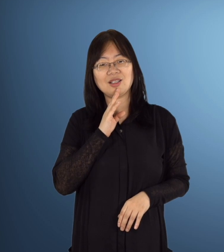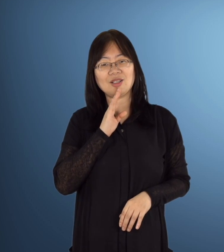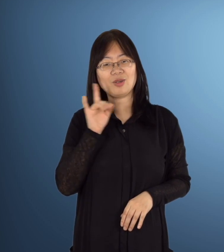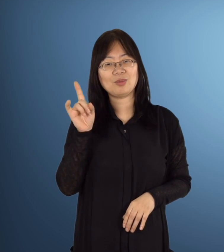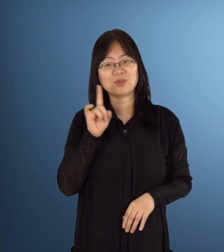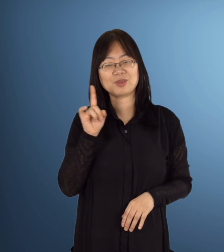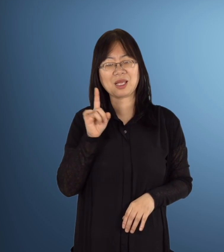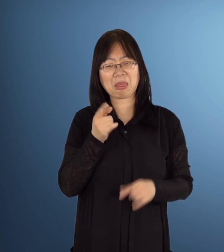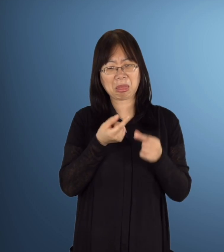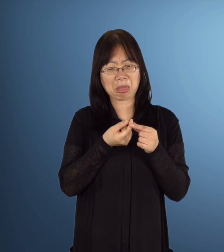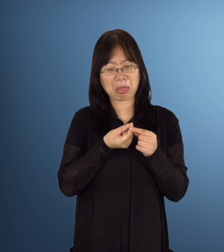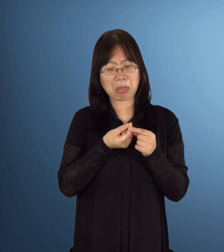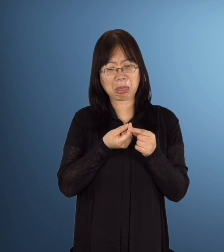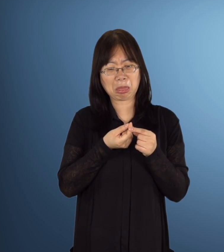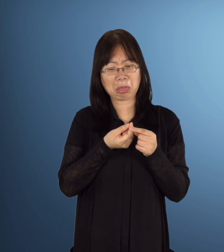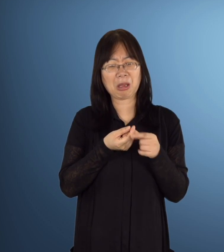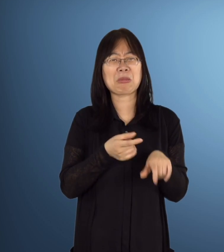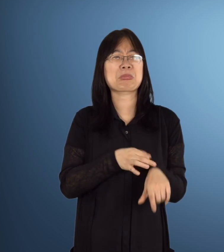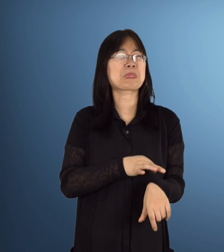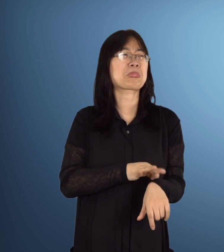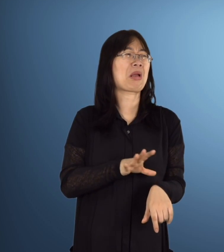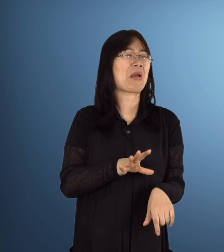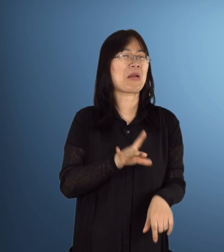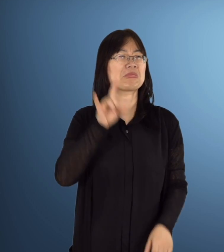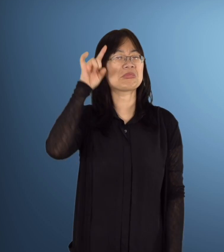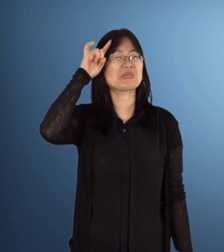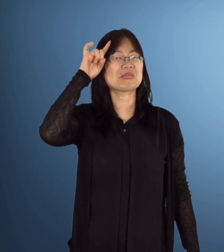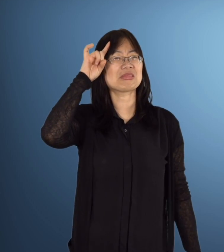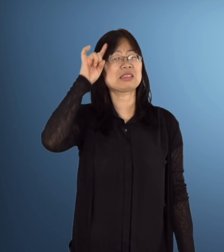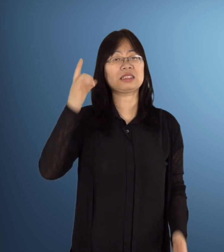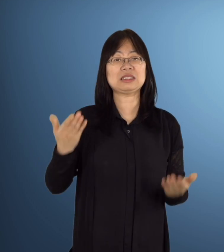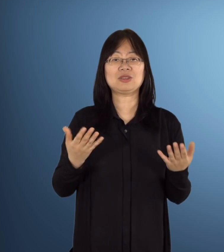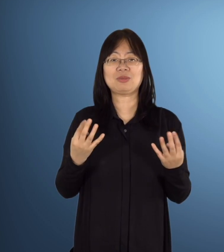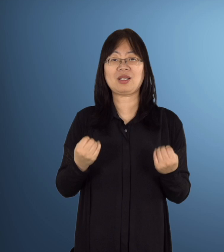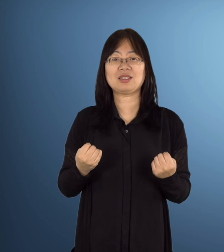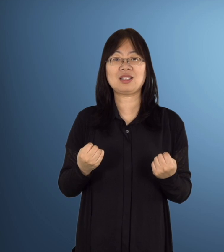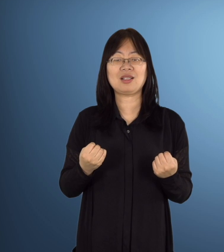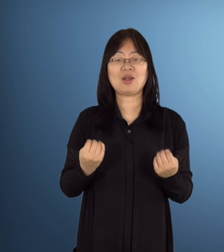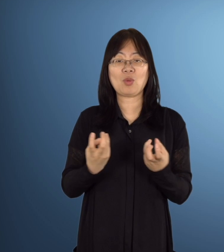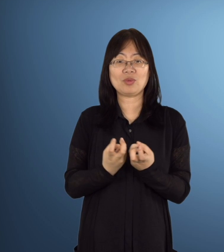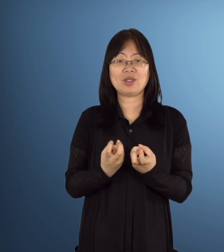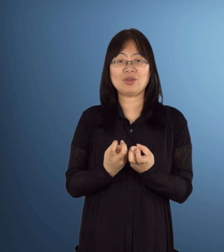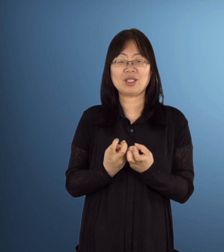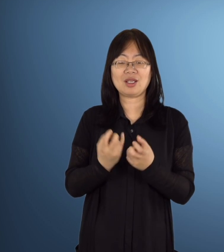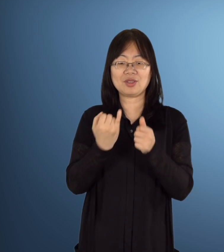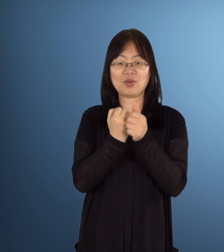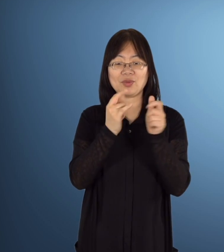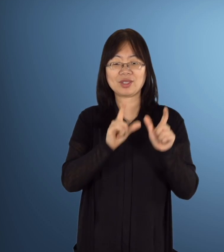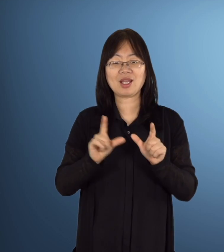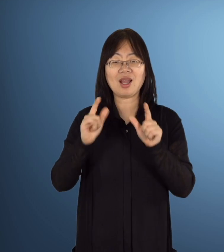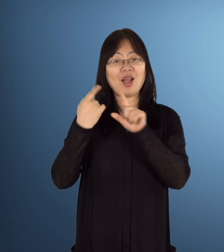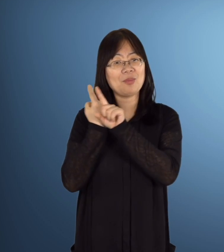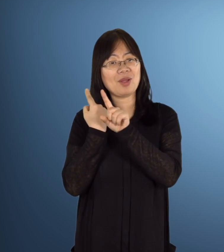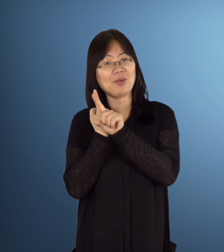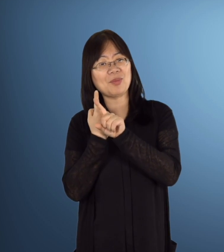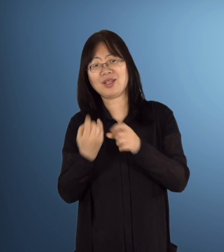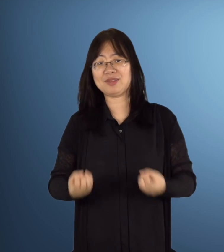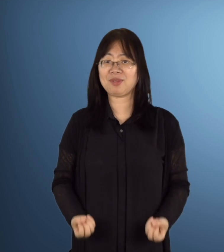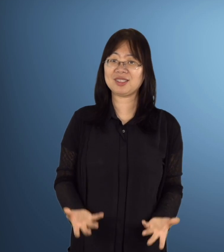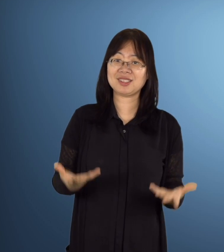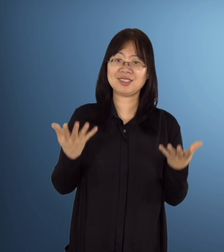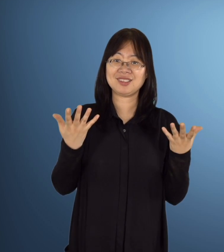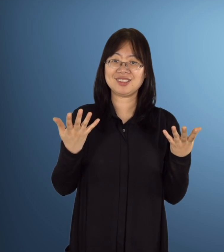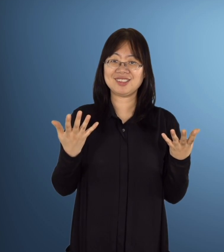구차스럽고 자질구레하고 짜증나는 일들이 많아요. 어떻게 결혼 생활이 매일 이벤트예요?